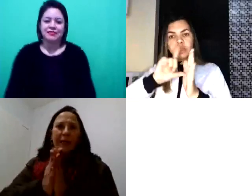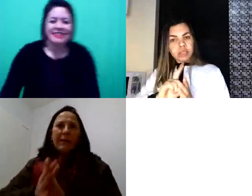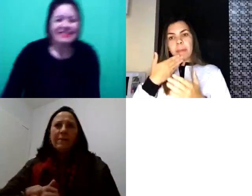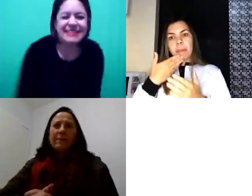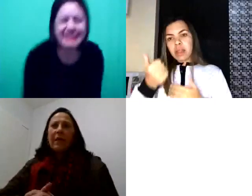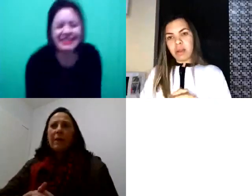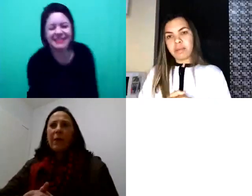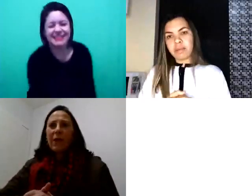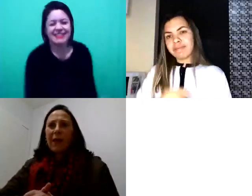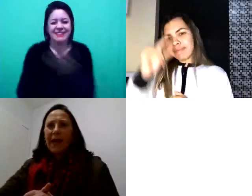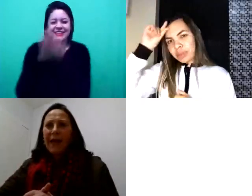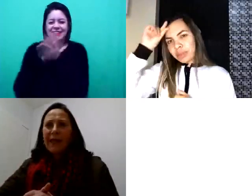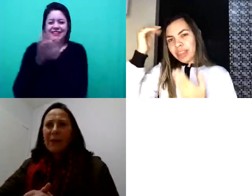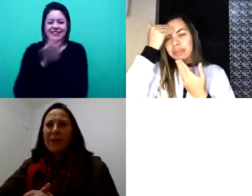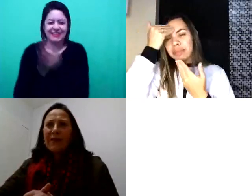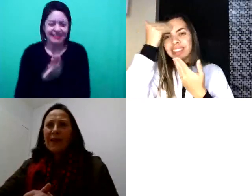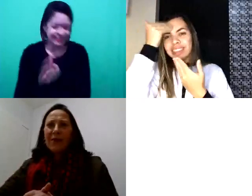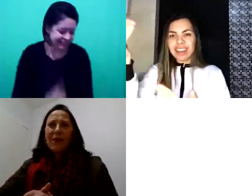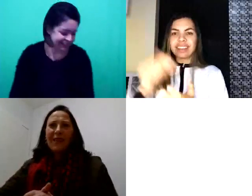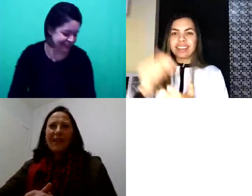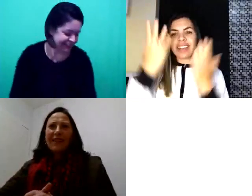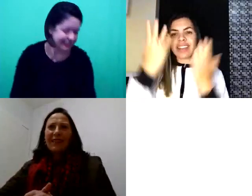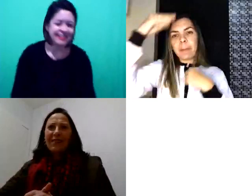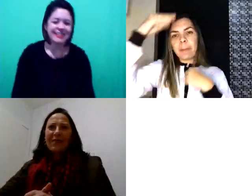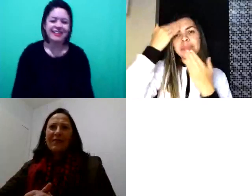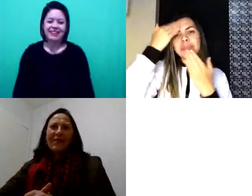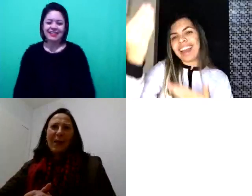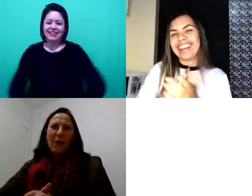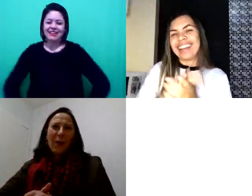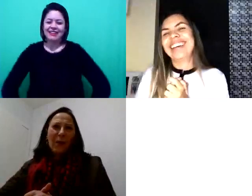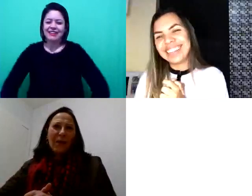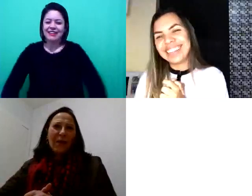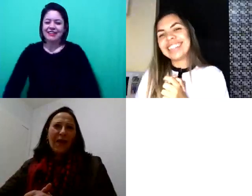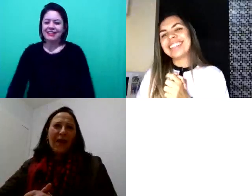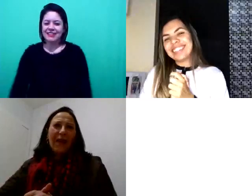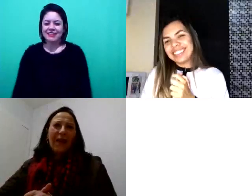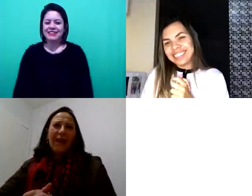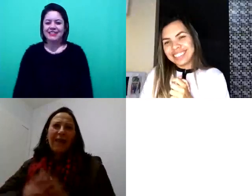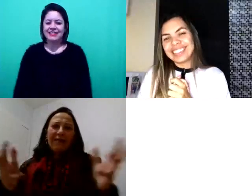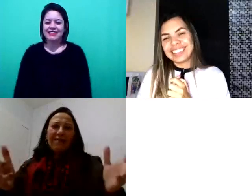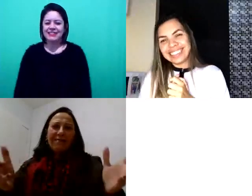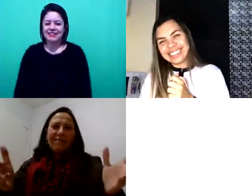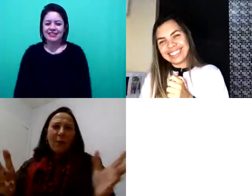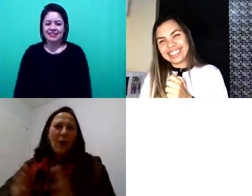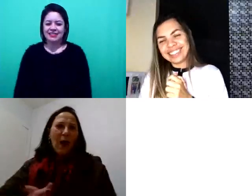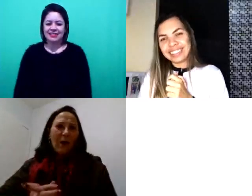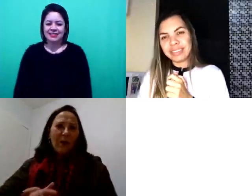obrigada. Bruna, obrigada por estar nos auxiliando, tá bom? E boa aula